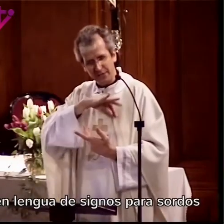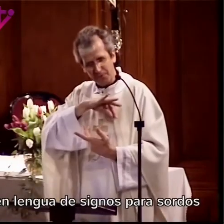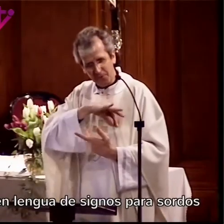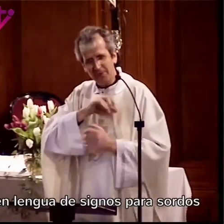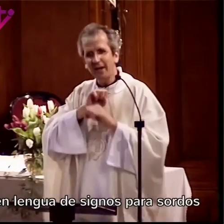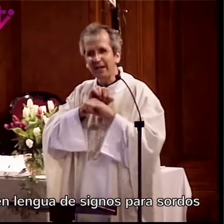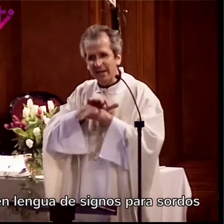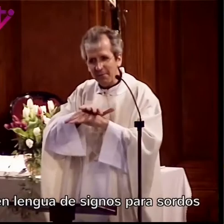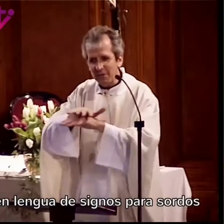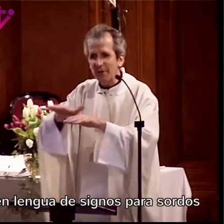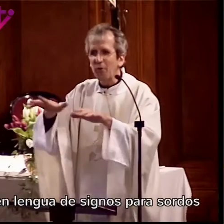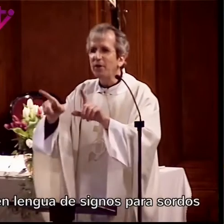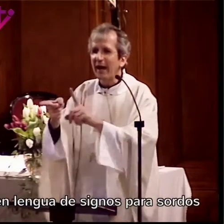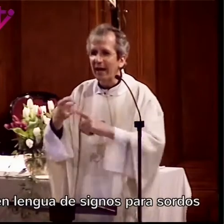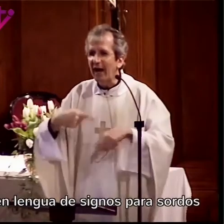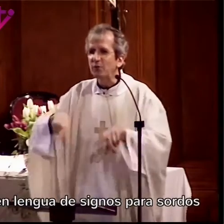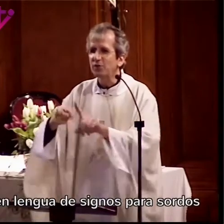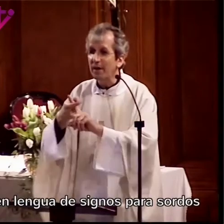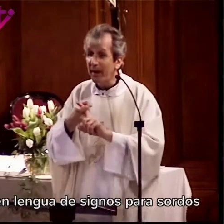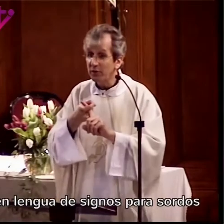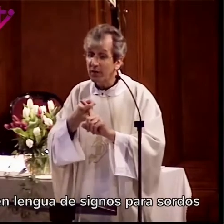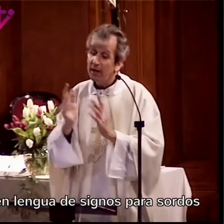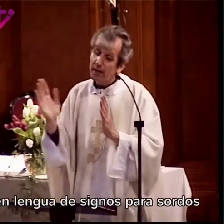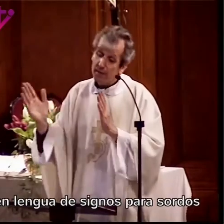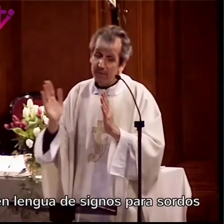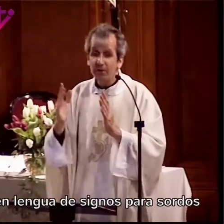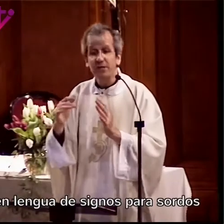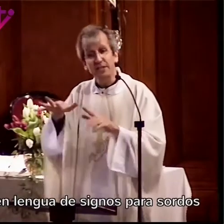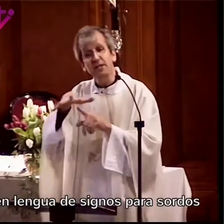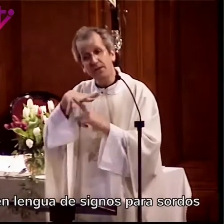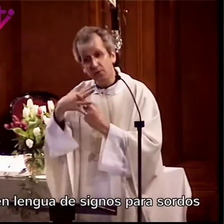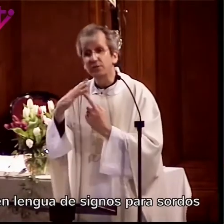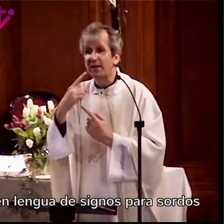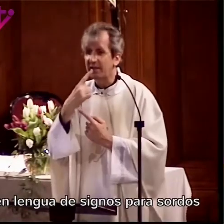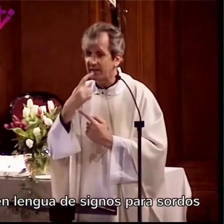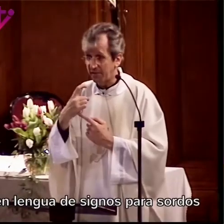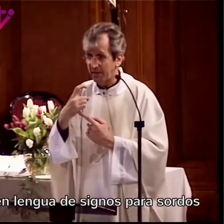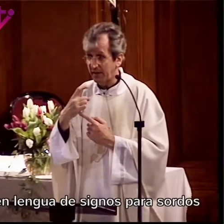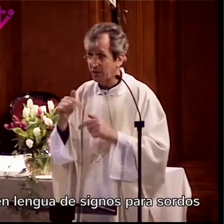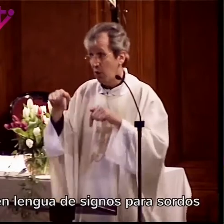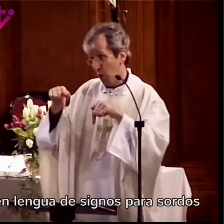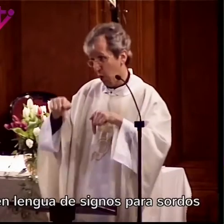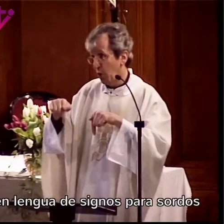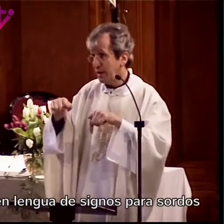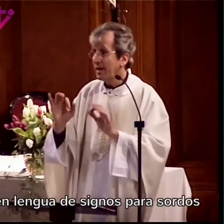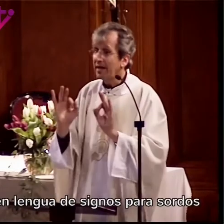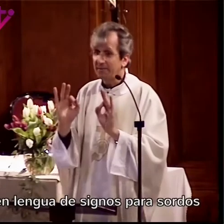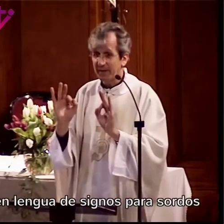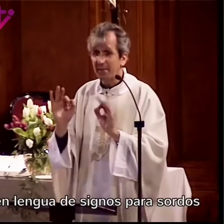profunda y que debemos saber comunicar a nuestros hermanos en medio de esas circunstancias difíciles hoy especialmente